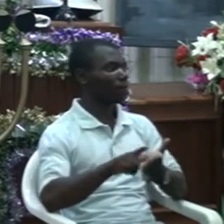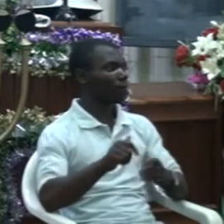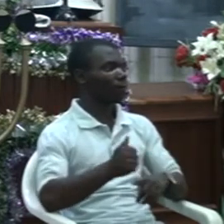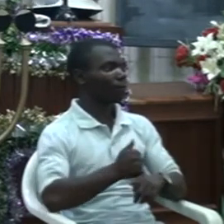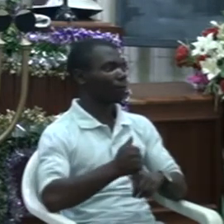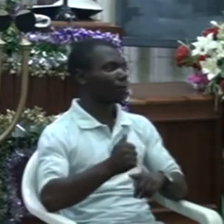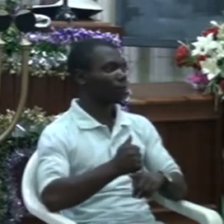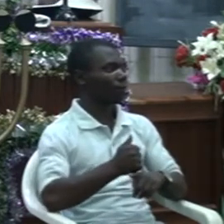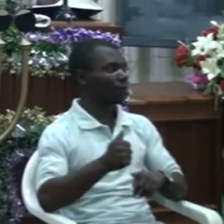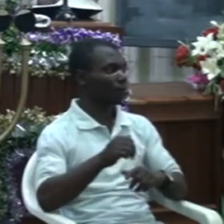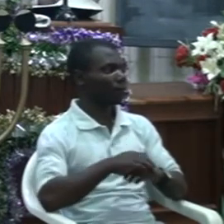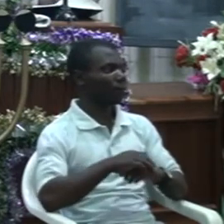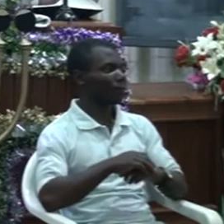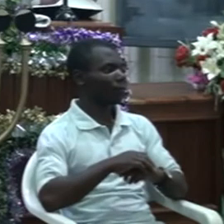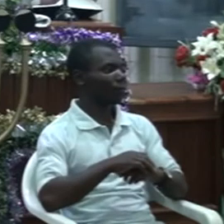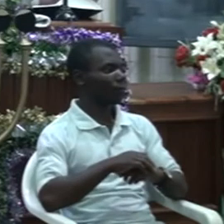Apocalypse.